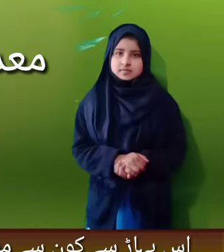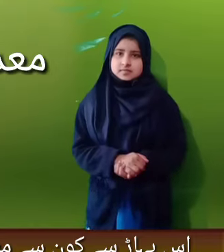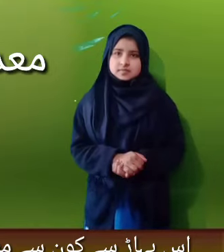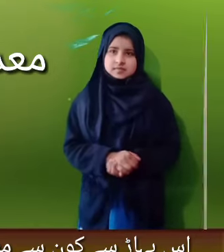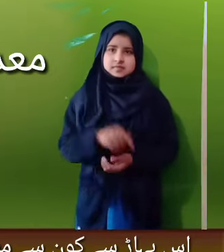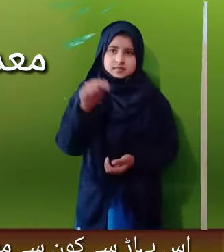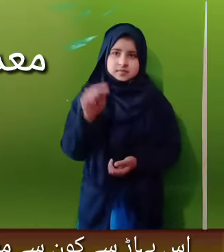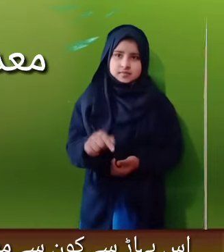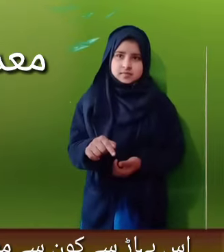इस